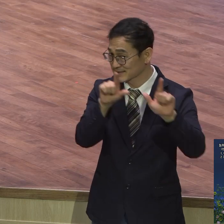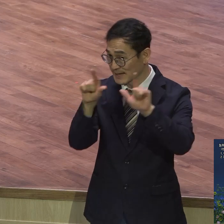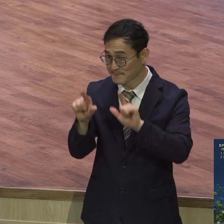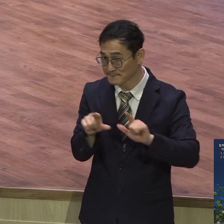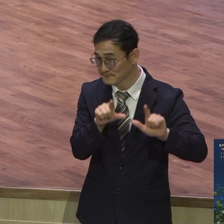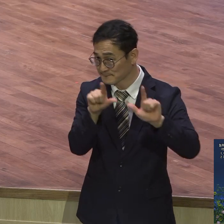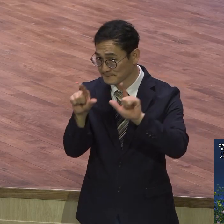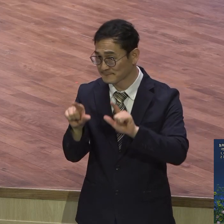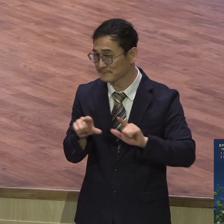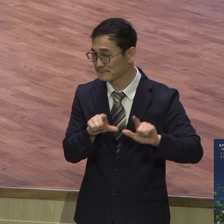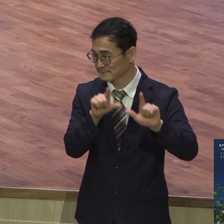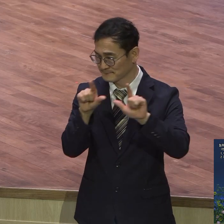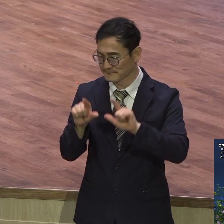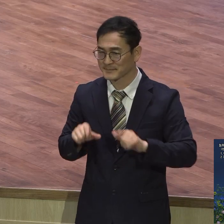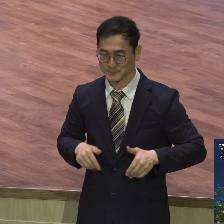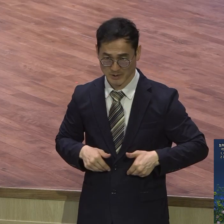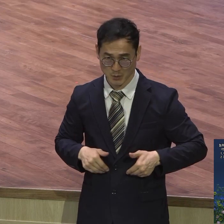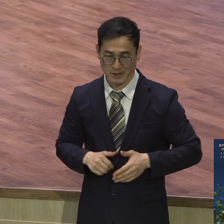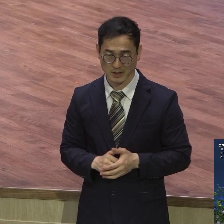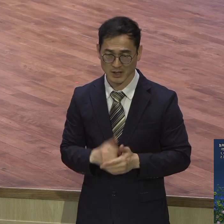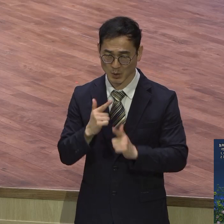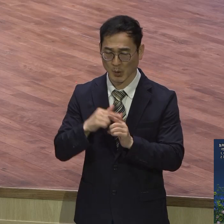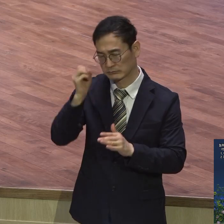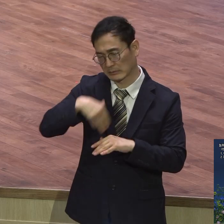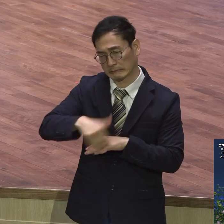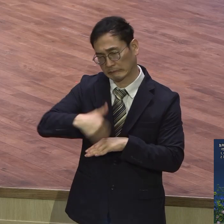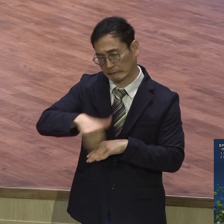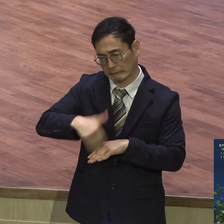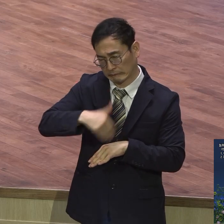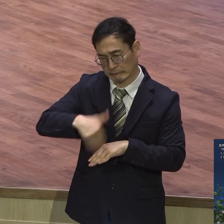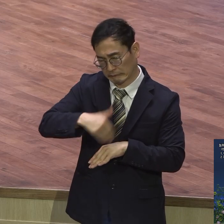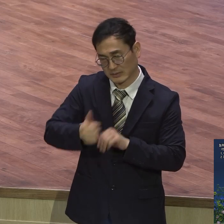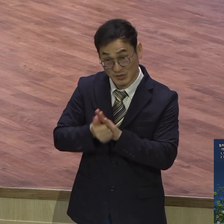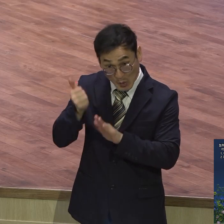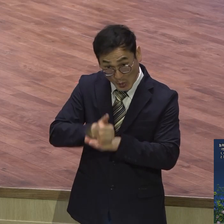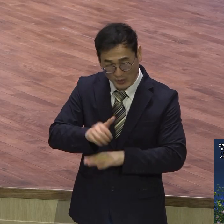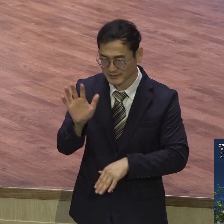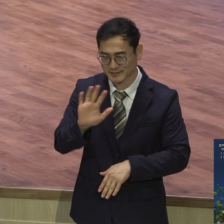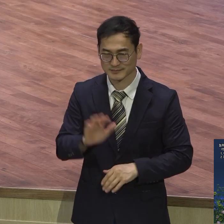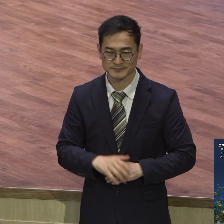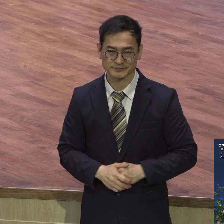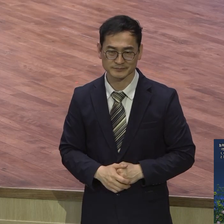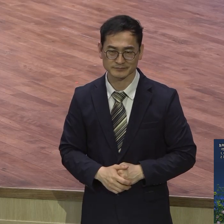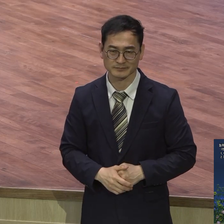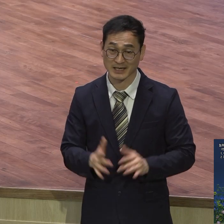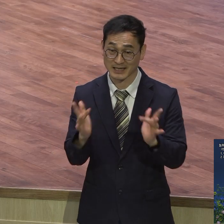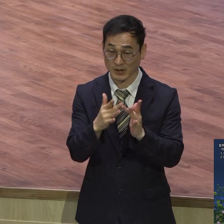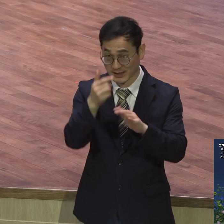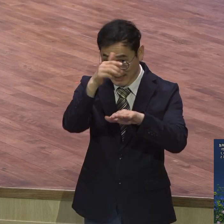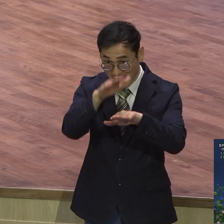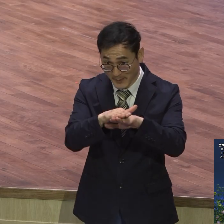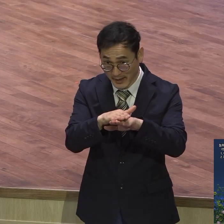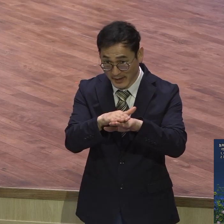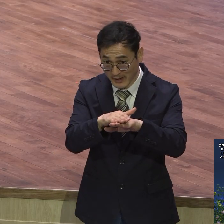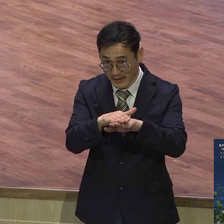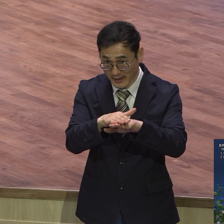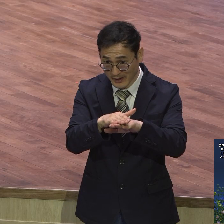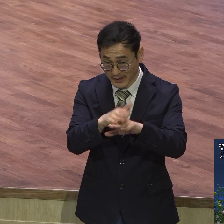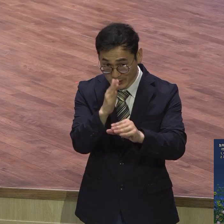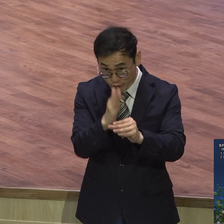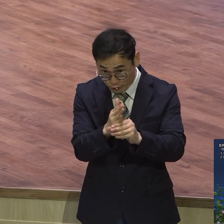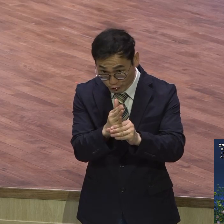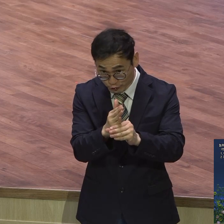살아야 돼요 교회 다닌 당 아니에요 여러분 온라인 예배 되는 성도 여러분 그 현장에서 말씀 잡으시기